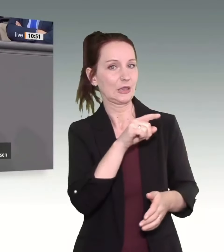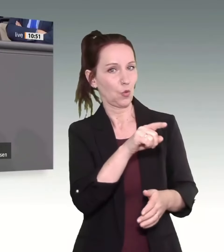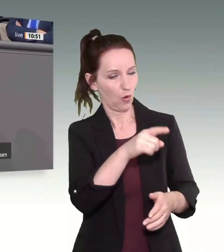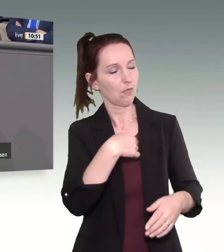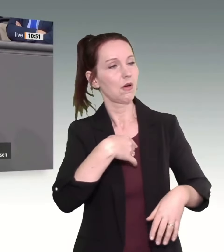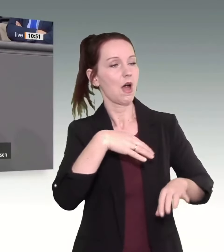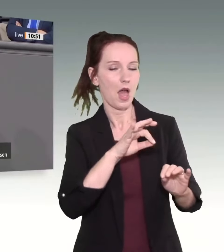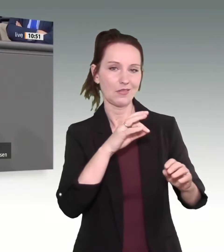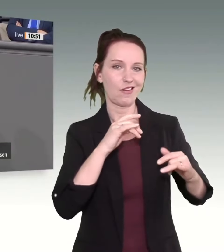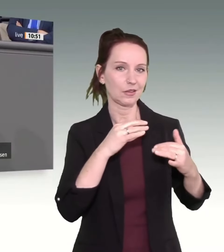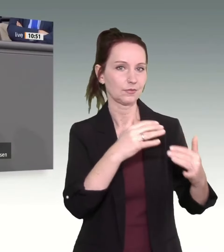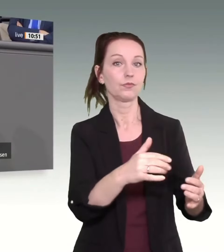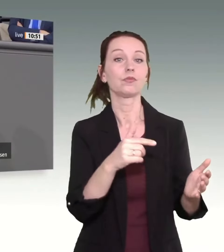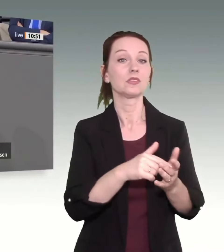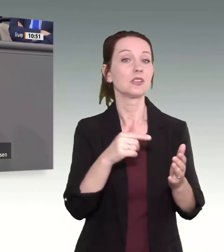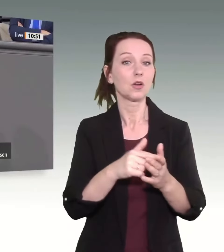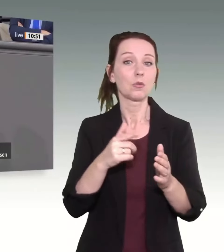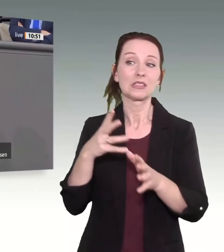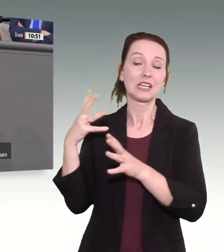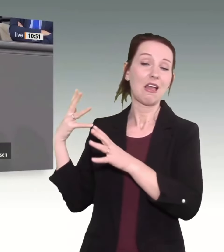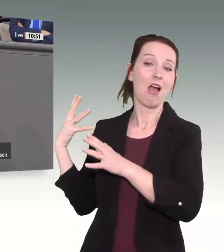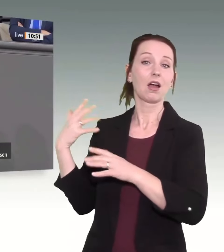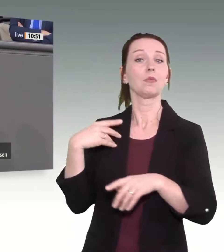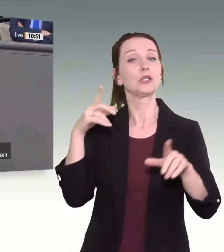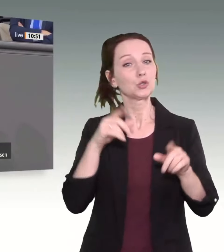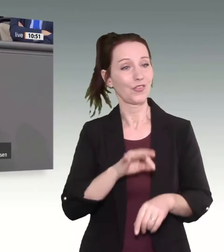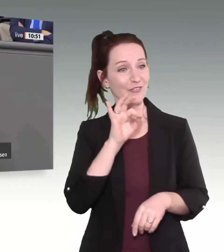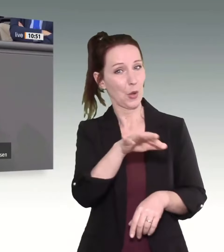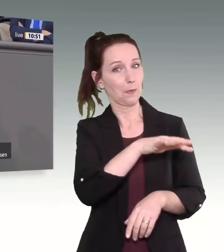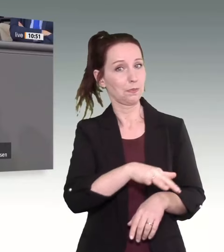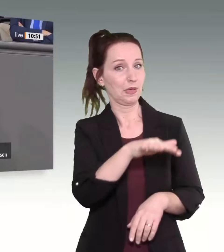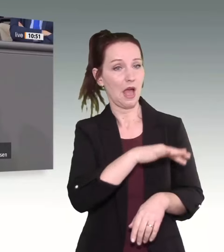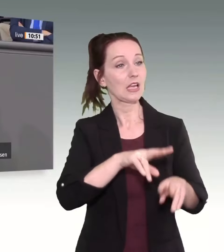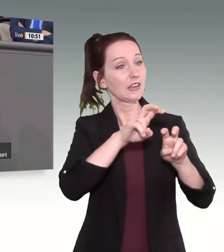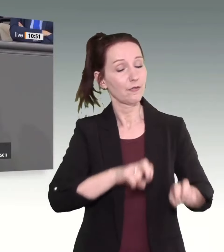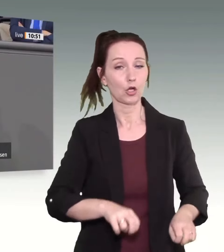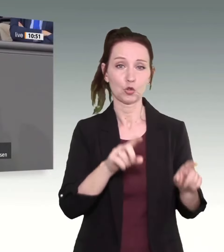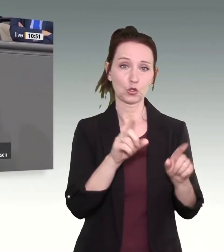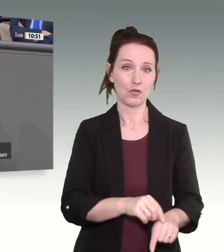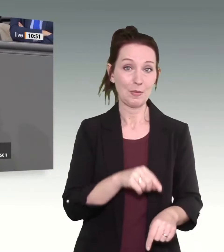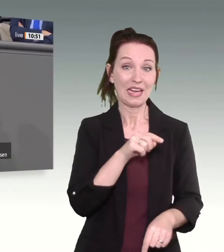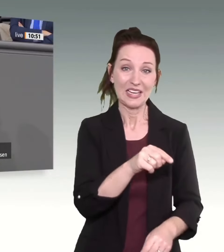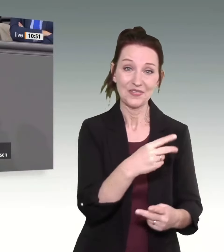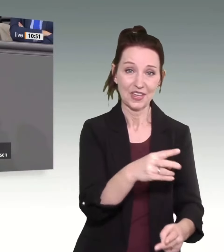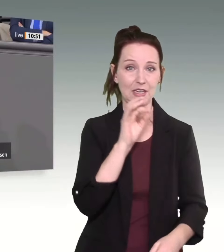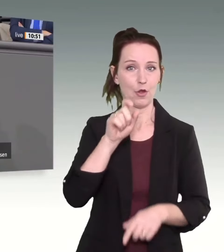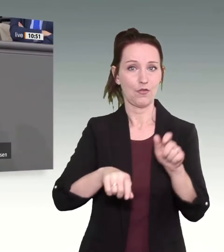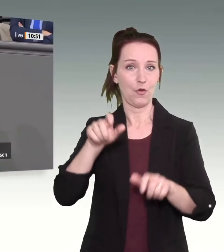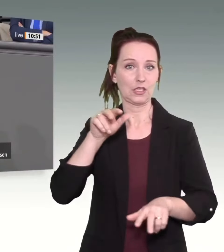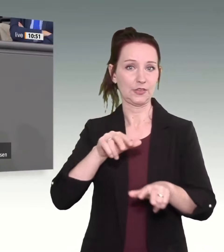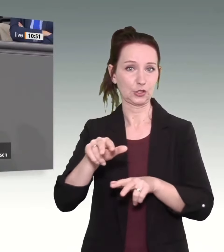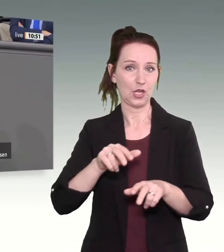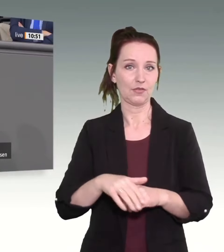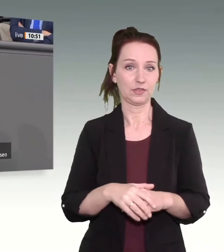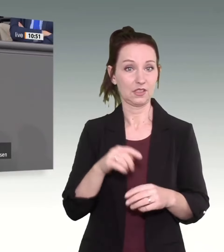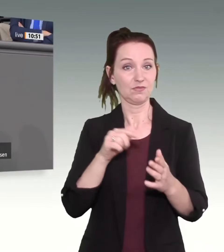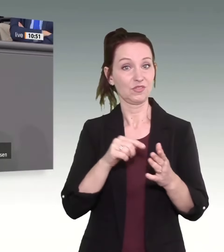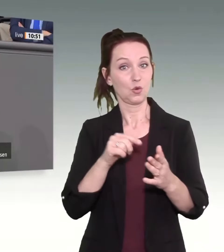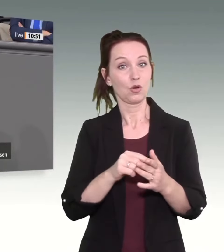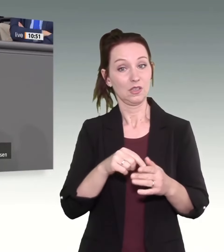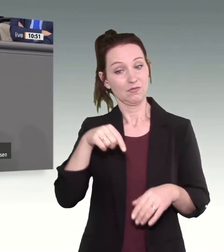wurde viel zu wenig Forschung investiert in diesen Bereich, der für die Volkswirtschaft so wichtig ist. Über 50 Prozent aller Investitionen in